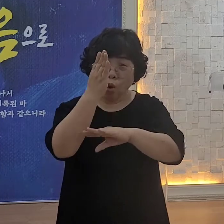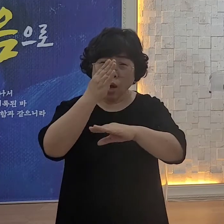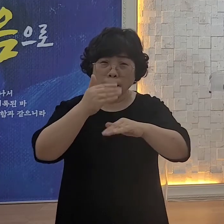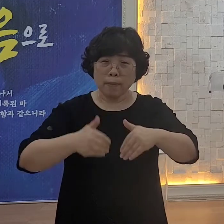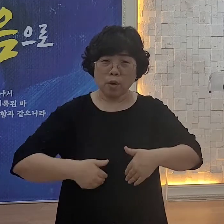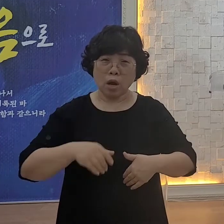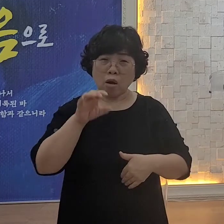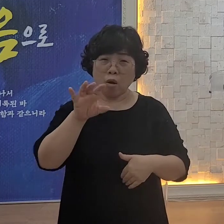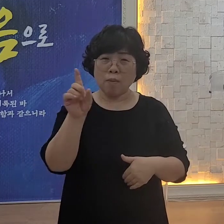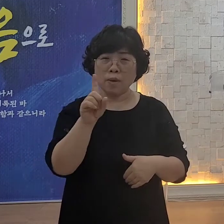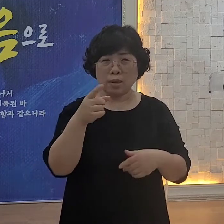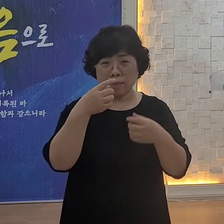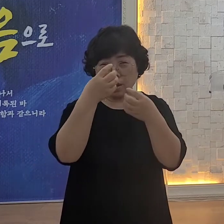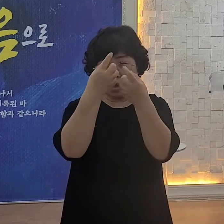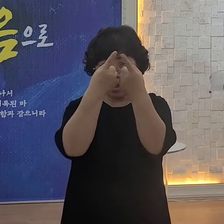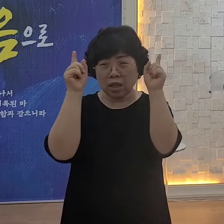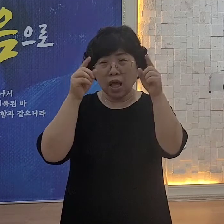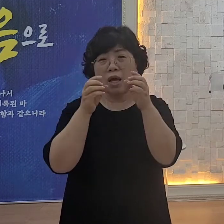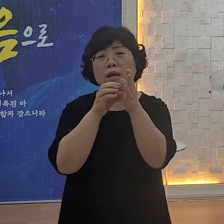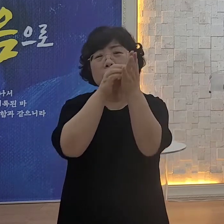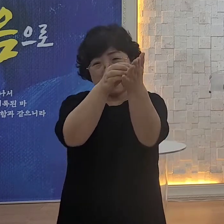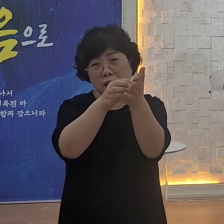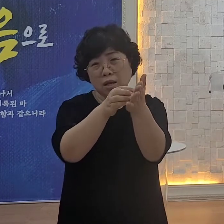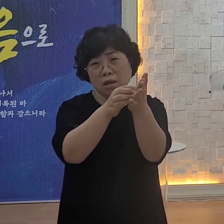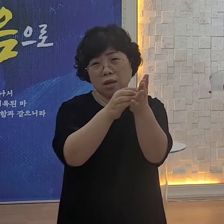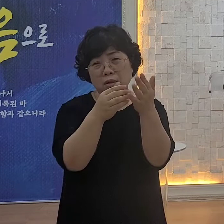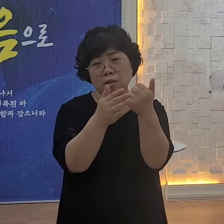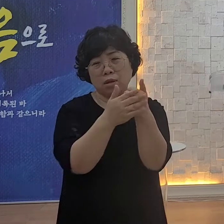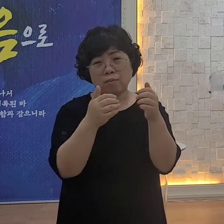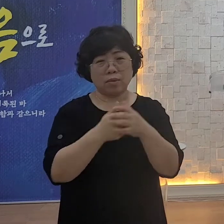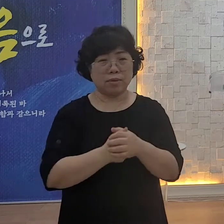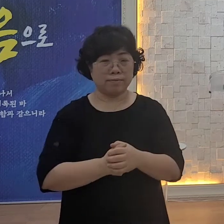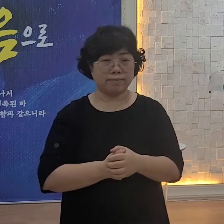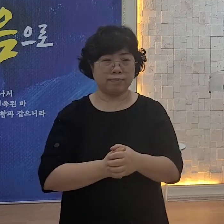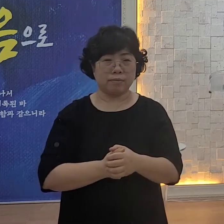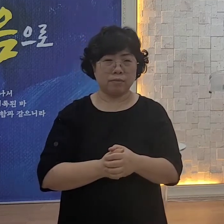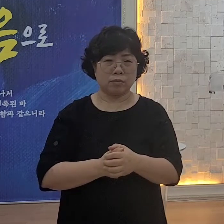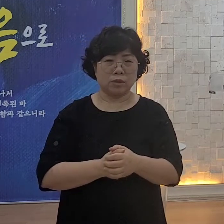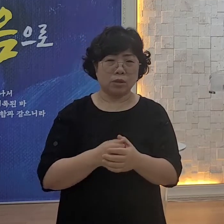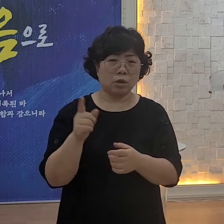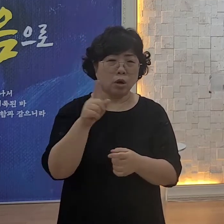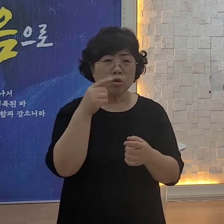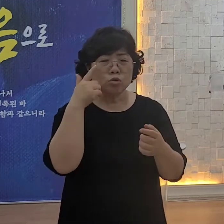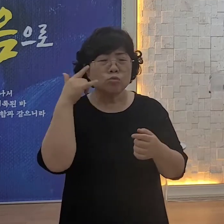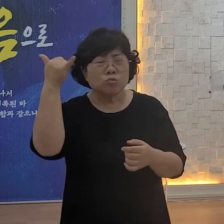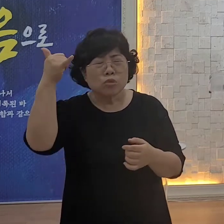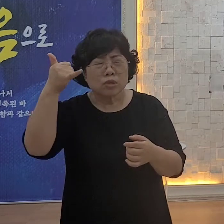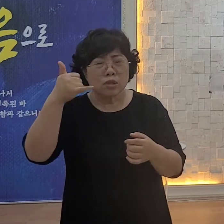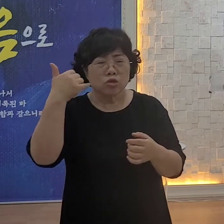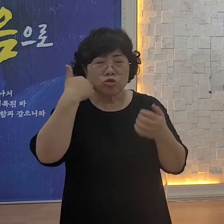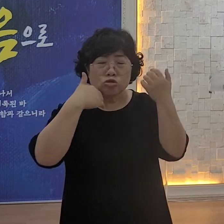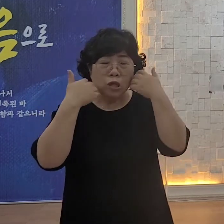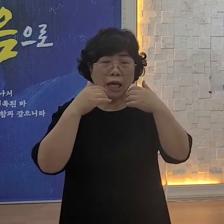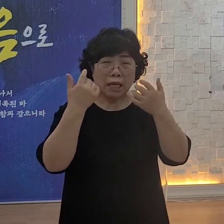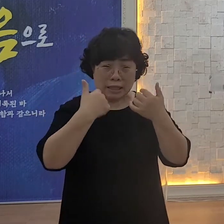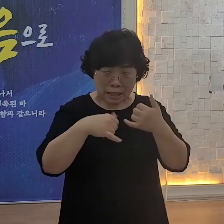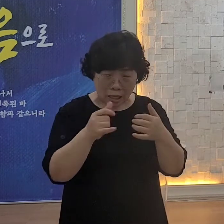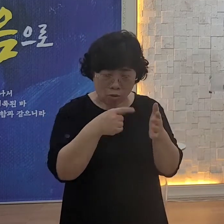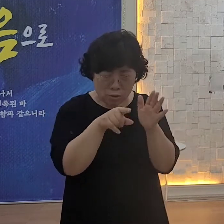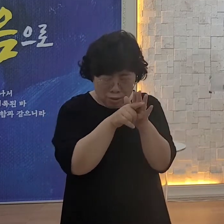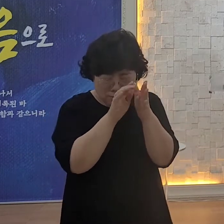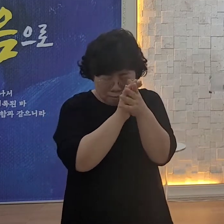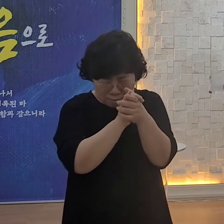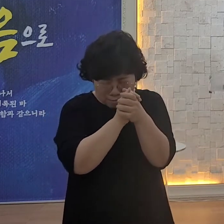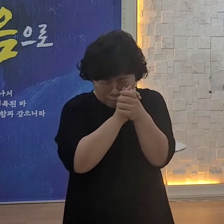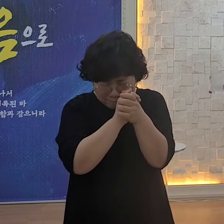해도 물론 어렵긴 하지만 대학 들어갈 때보다는 어렵지 않잖아요. 첫 번째 관문이 저는 고3이라고 생각해요.